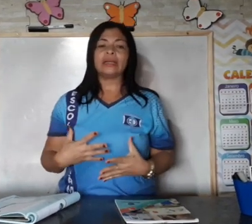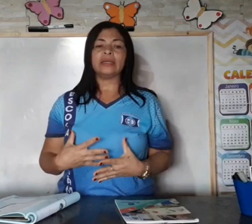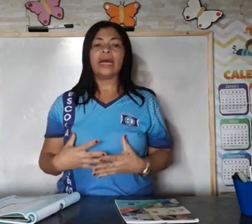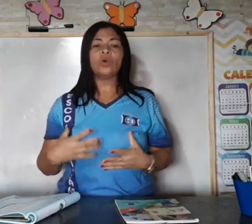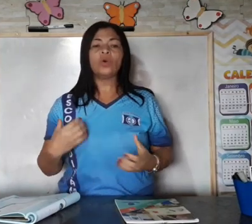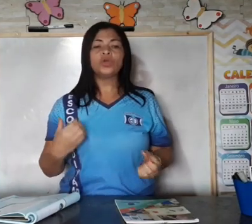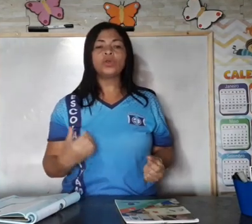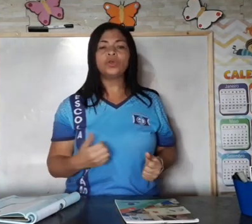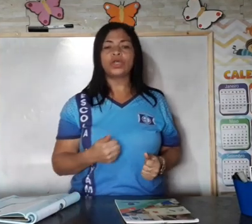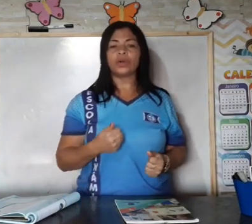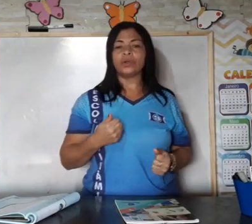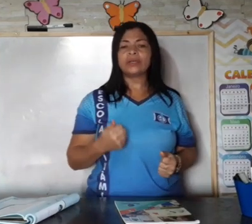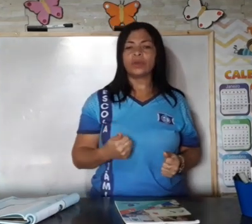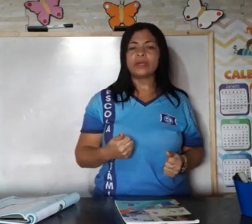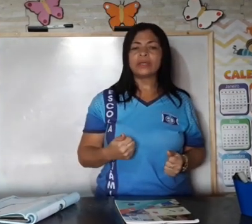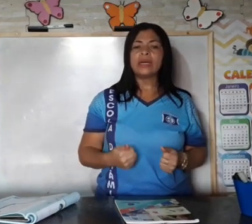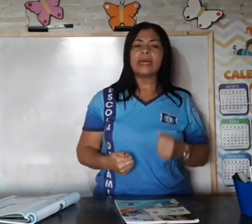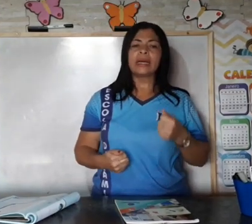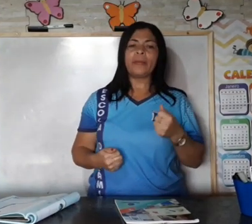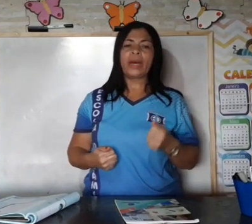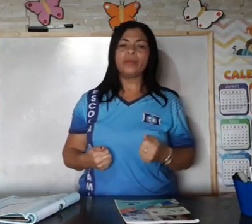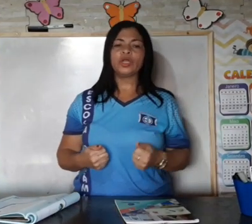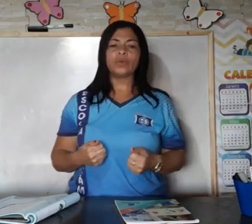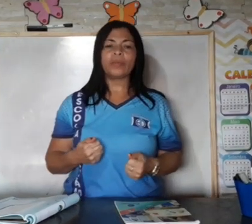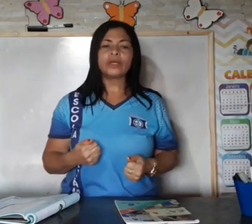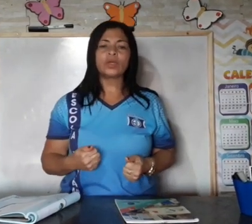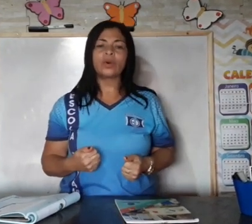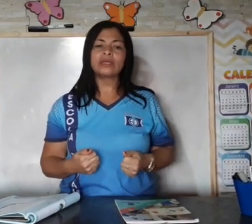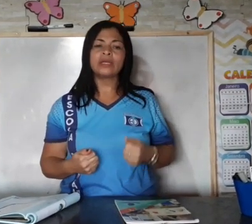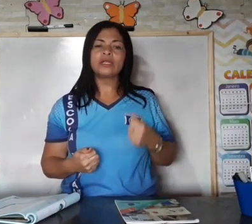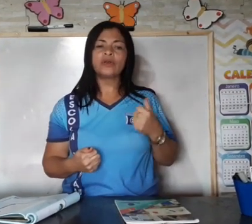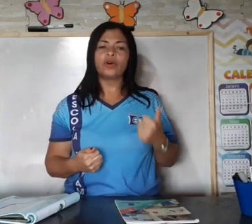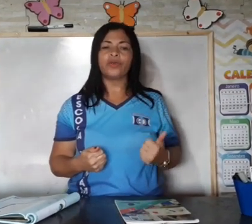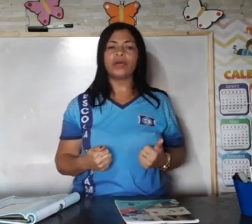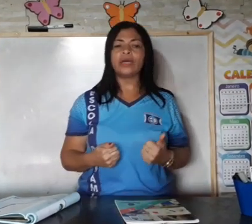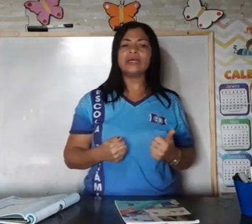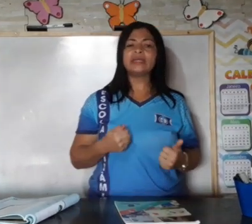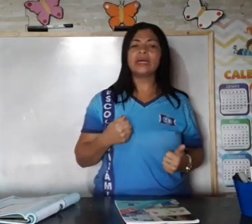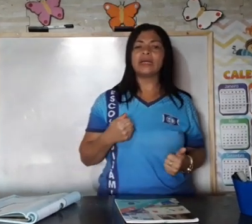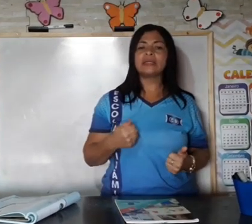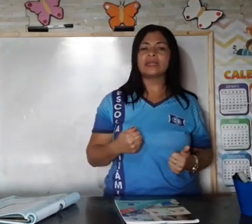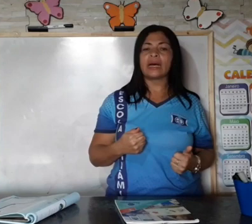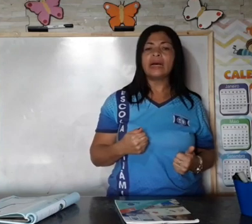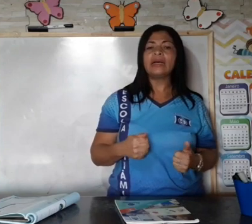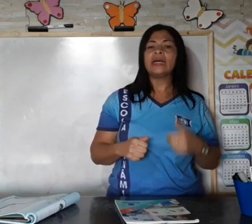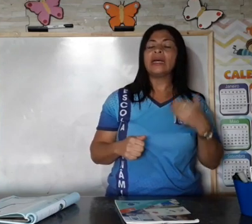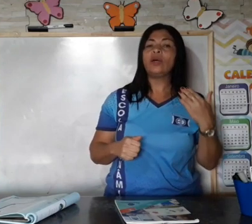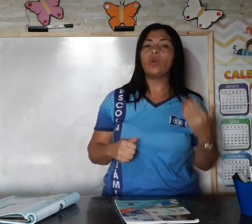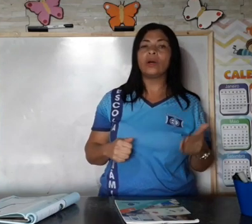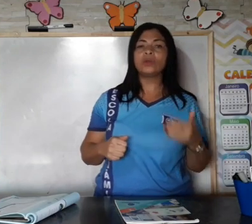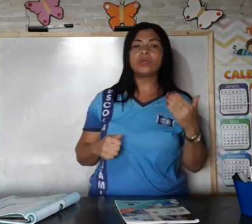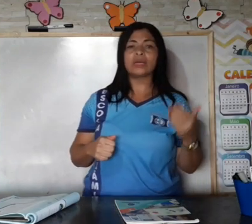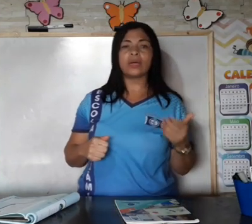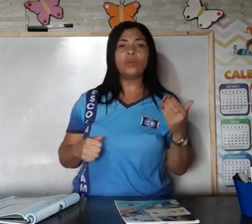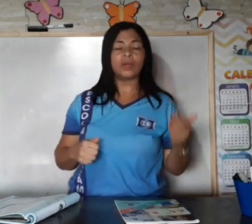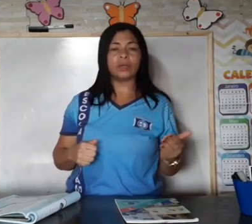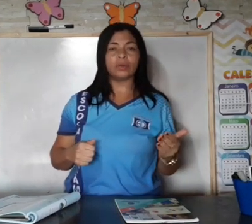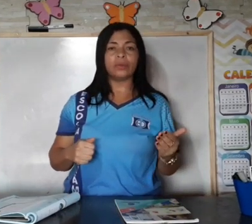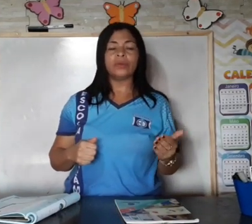dignidade é um conjunto de condições que permite uma pessoa se desenvolver e se realizar enquanto ser humano.